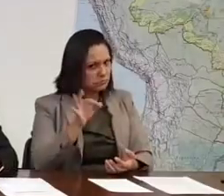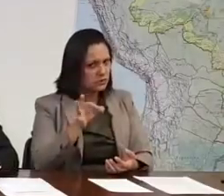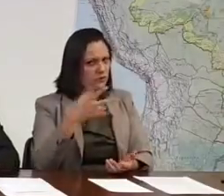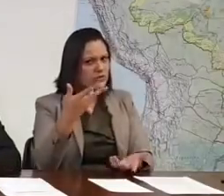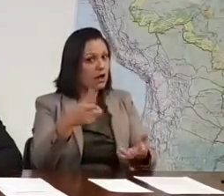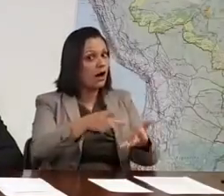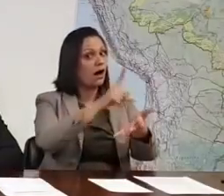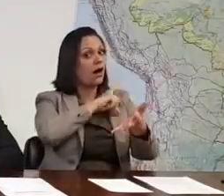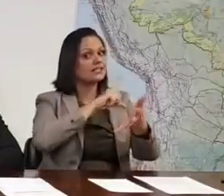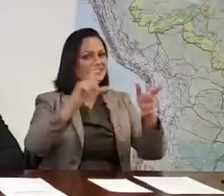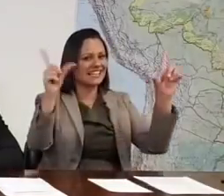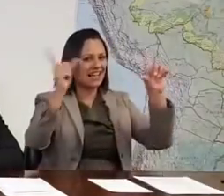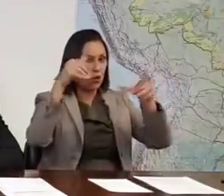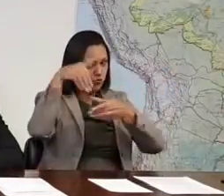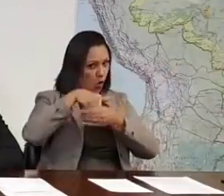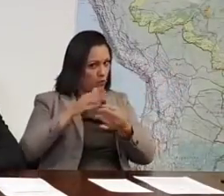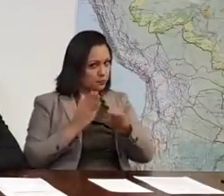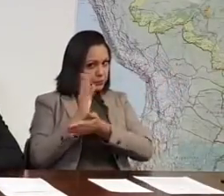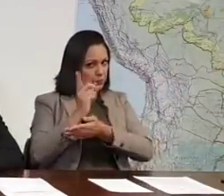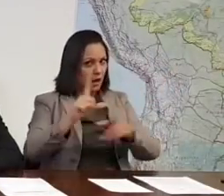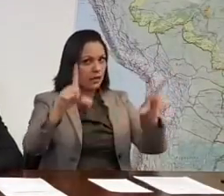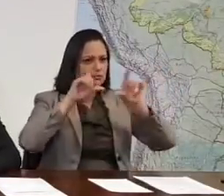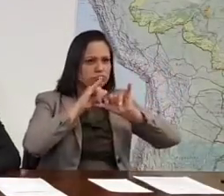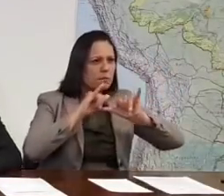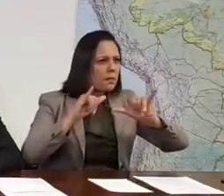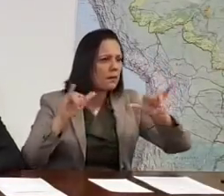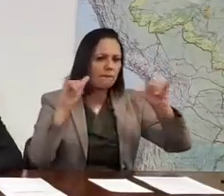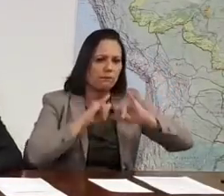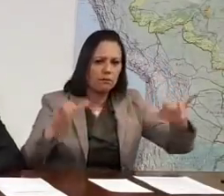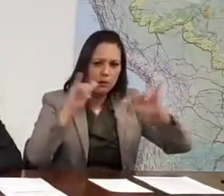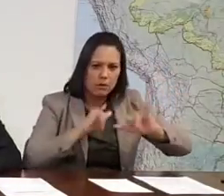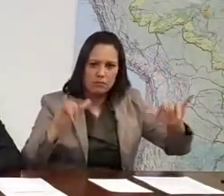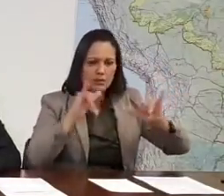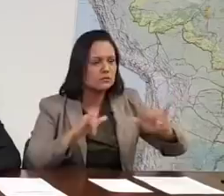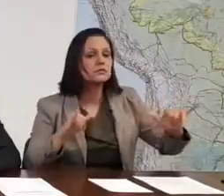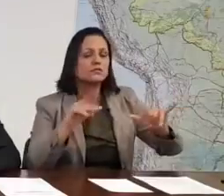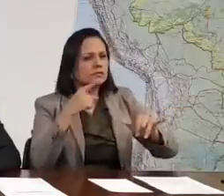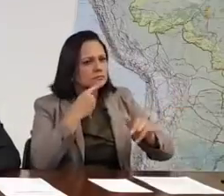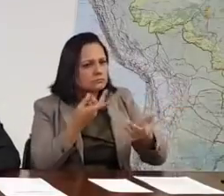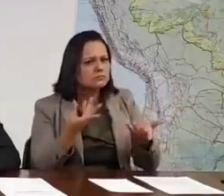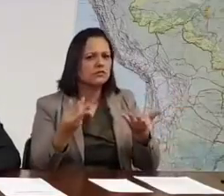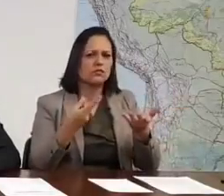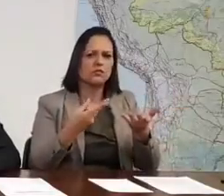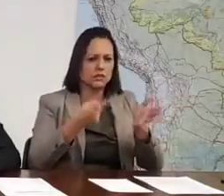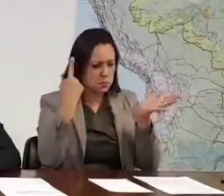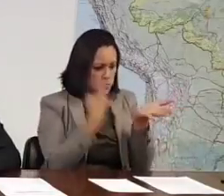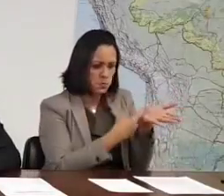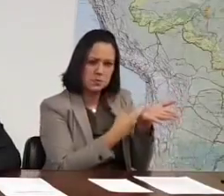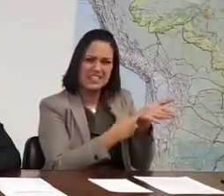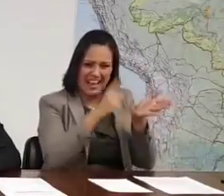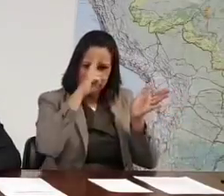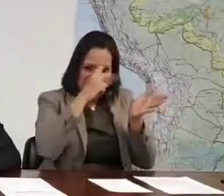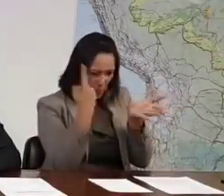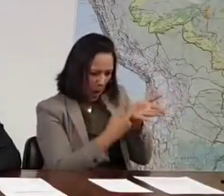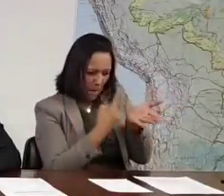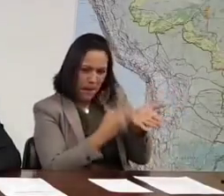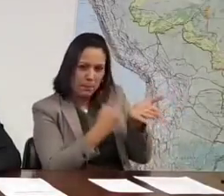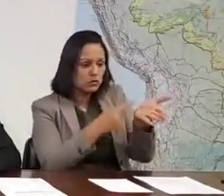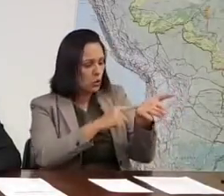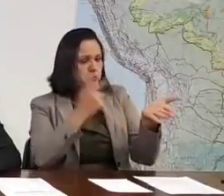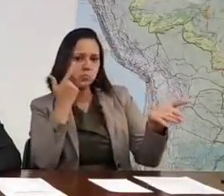sua campanha, o senhor no governo tem nos comandado e cumprido com aqueles compromissos assumidos.